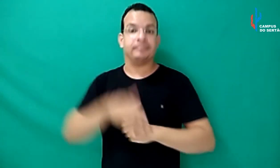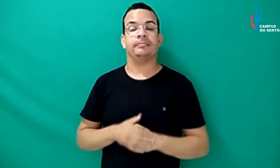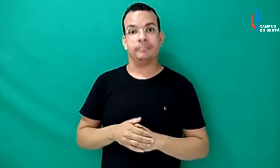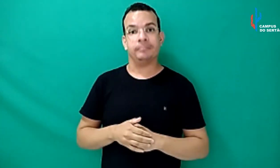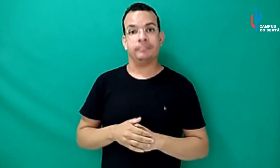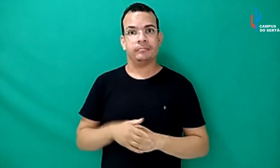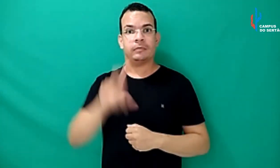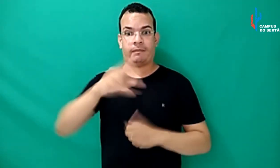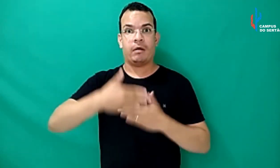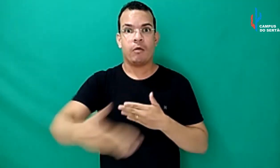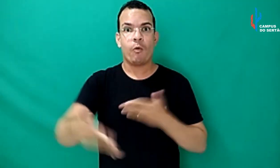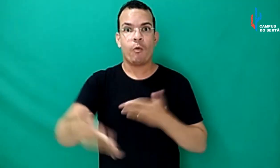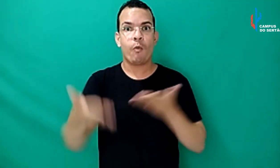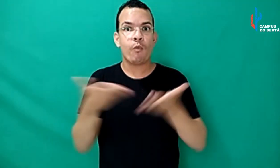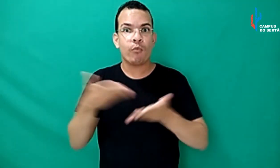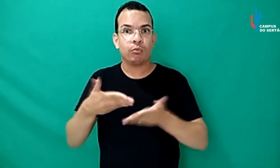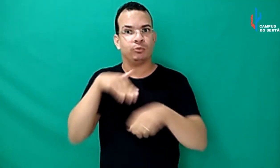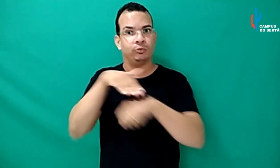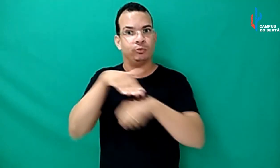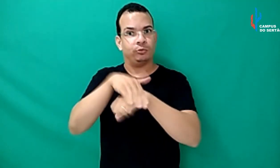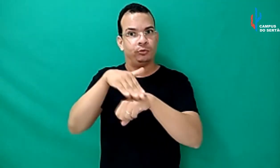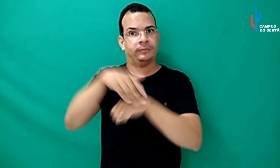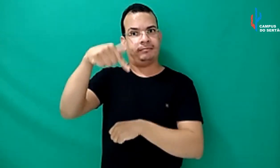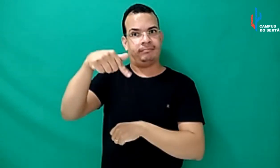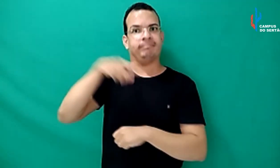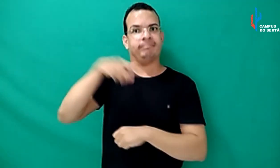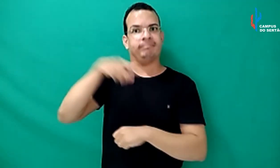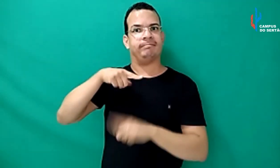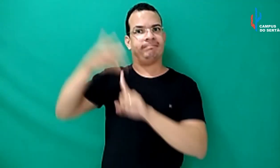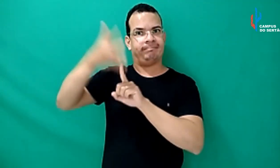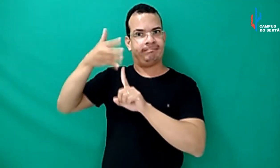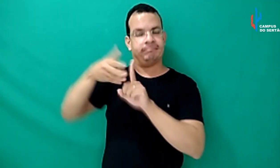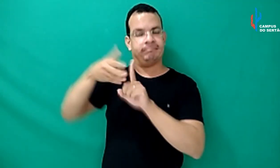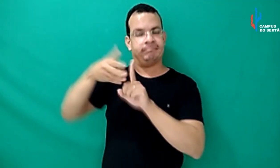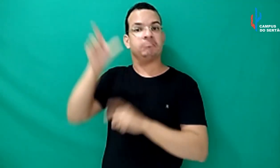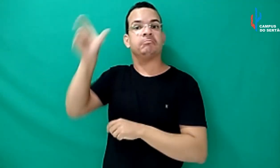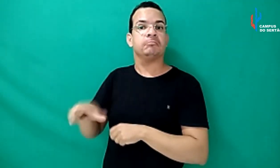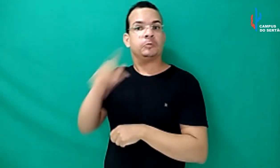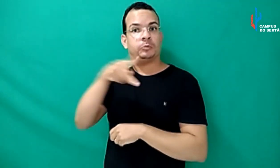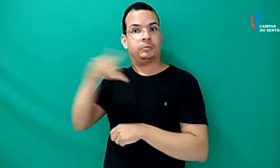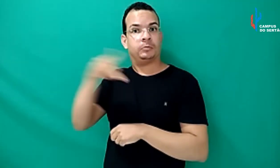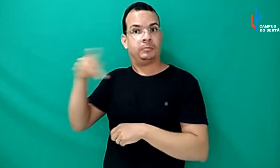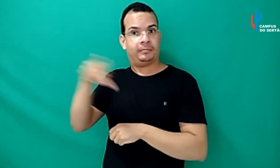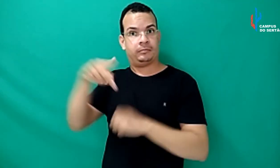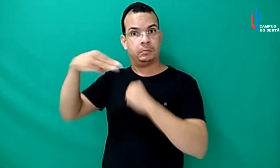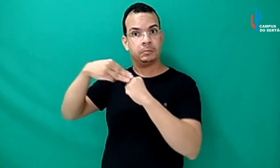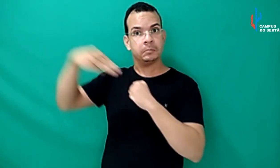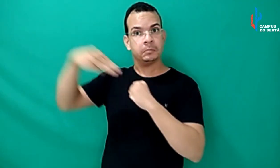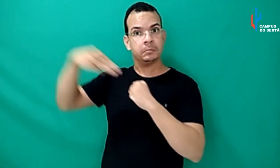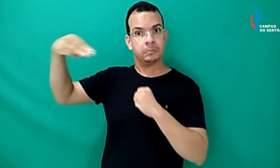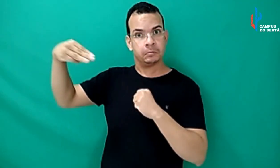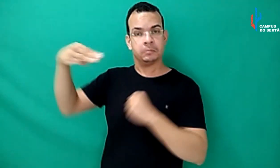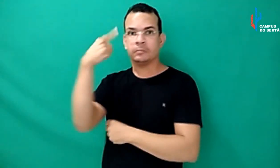agradecer a todos pela atenção, agradecermos essa palestra. Então, logo mais à noite,